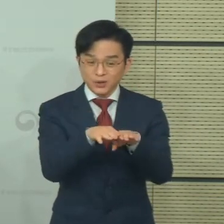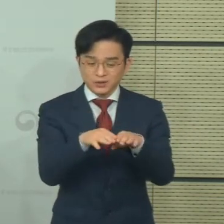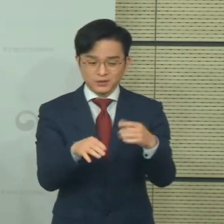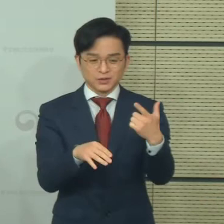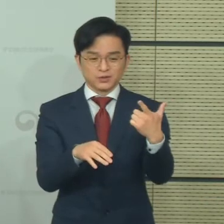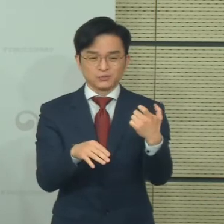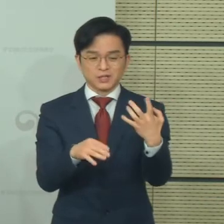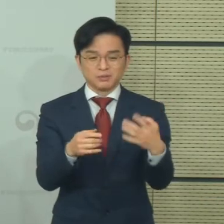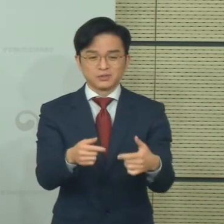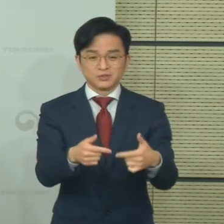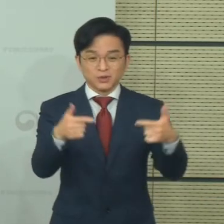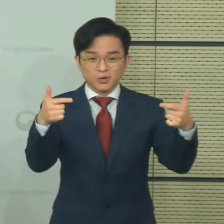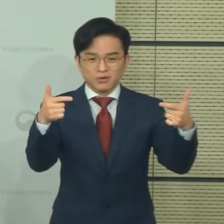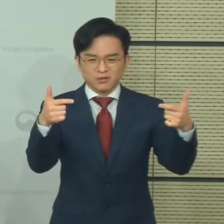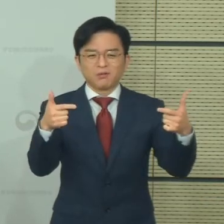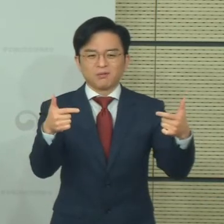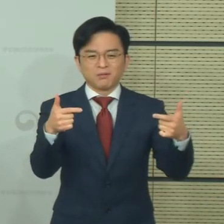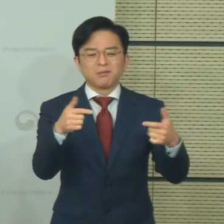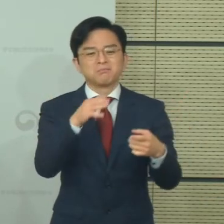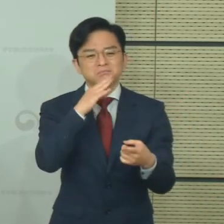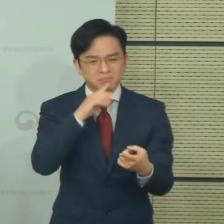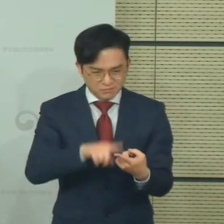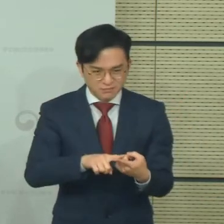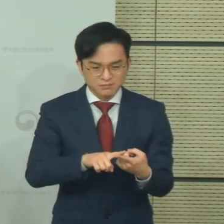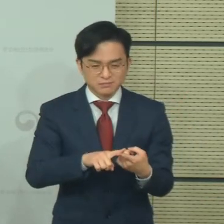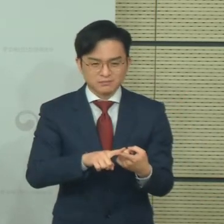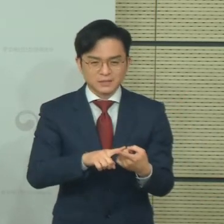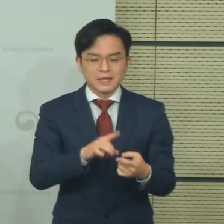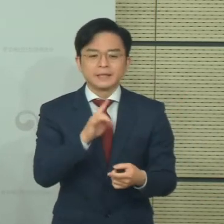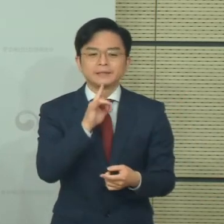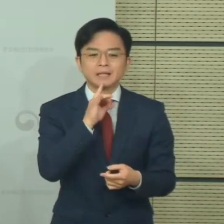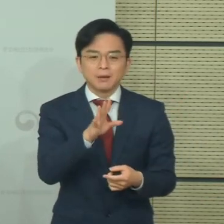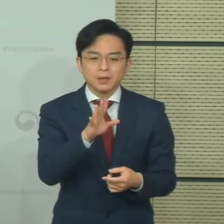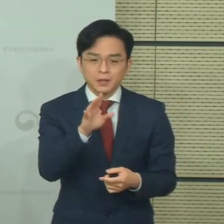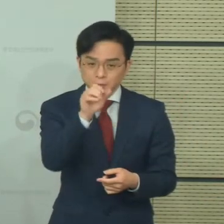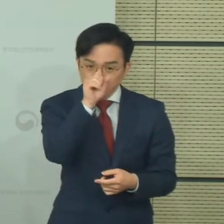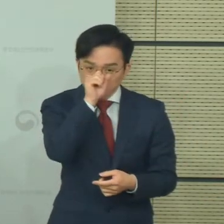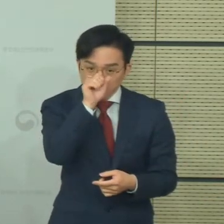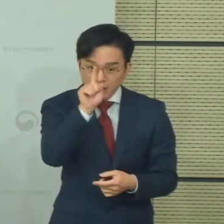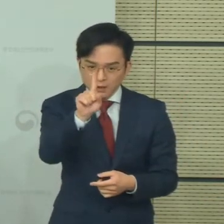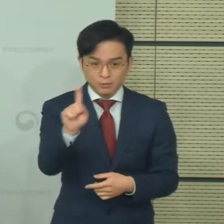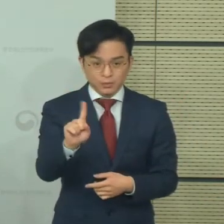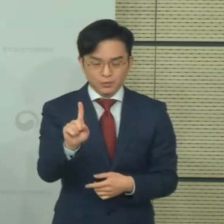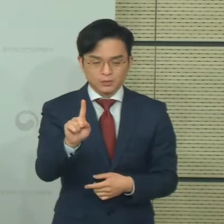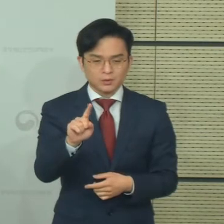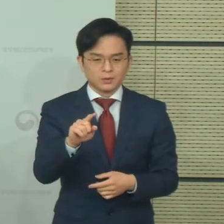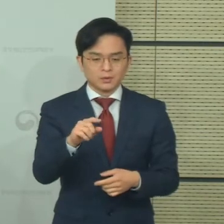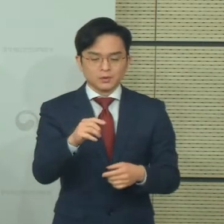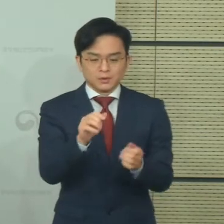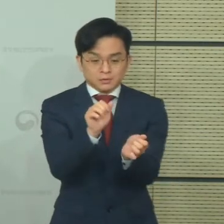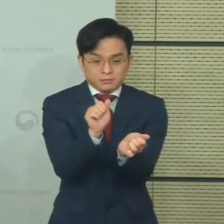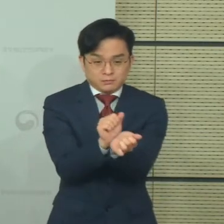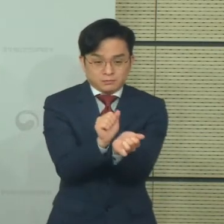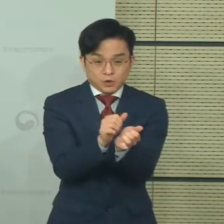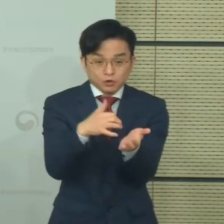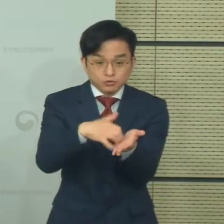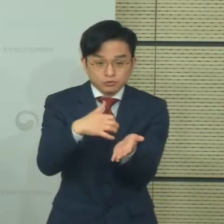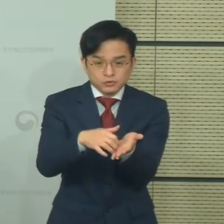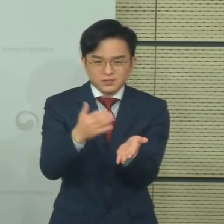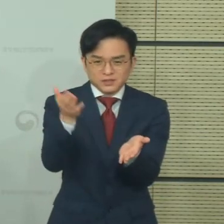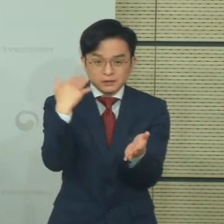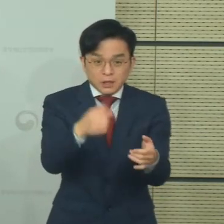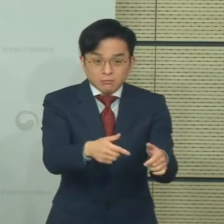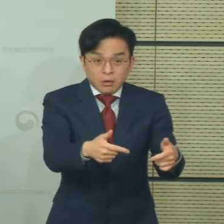다만 전반적으로 이제 계속 증가하는 추세가 아니고 저희가 이제 감소하는 그런 추세, 그리고 어느 정도